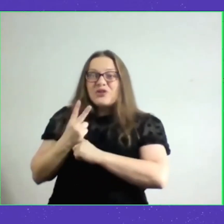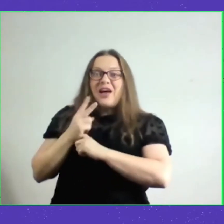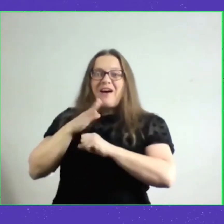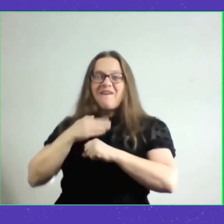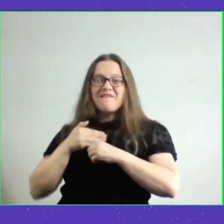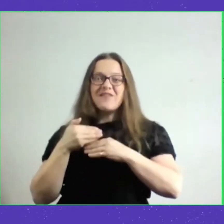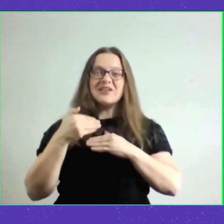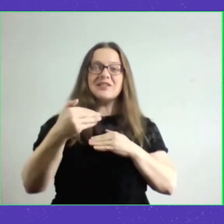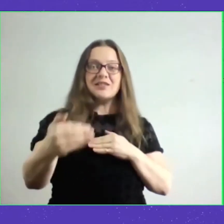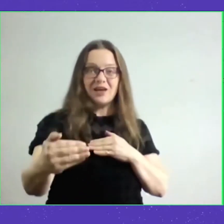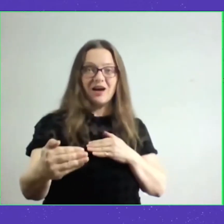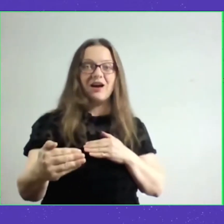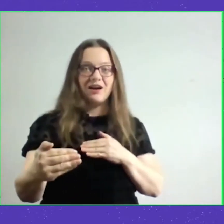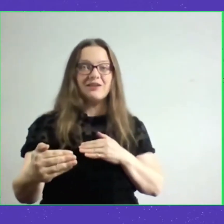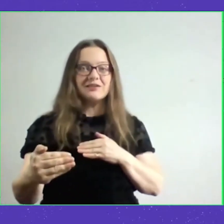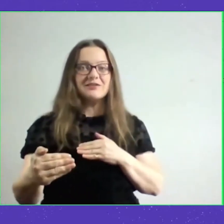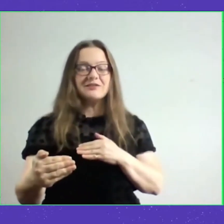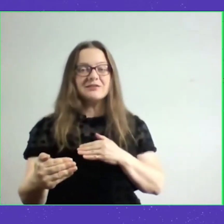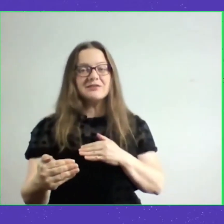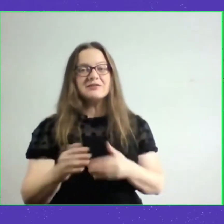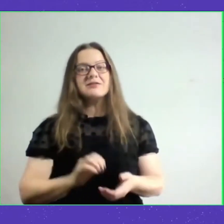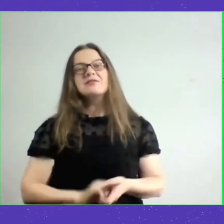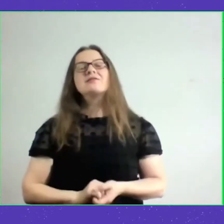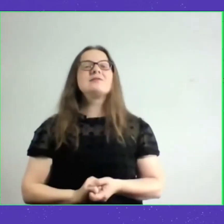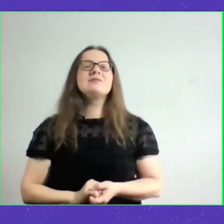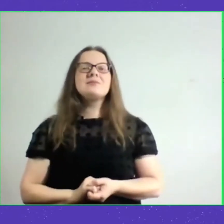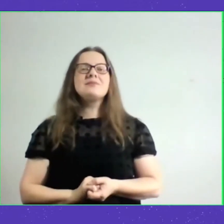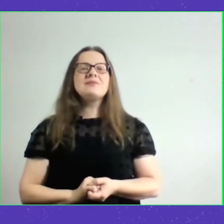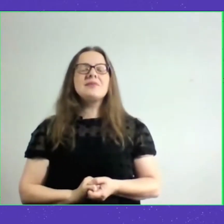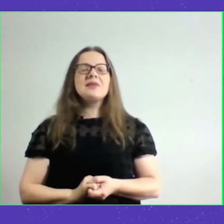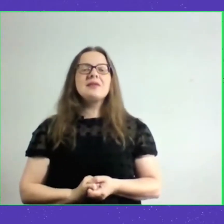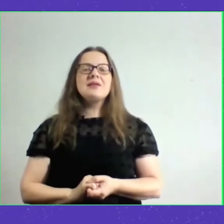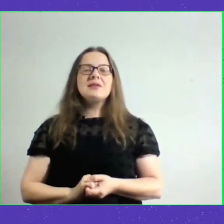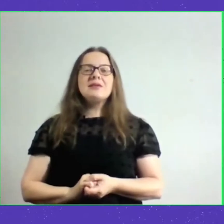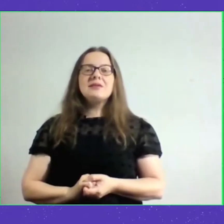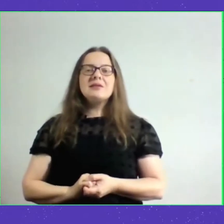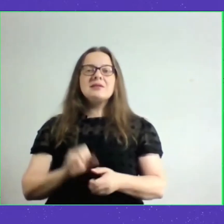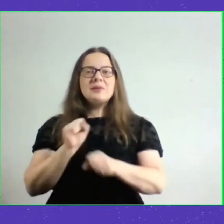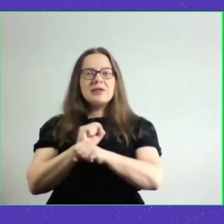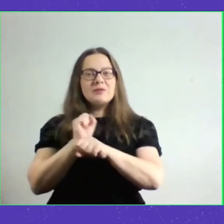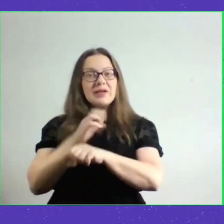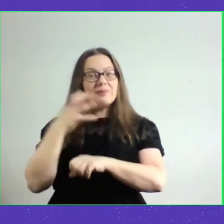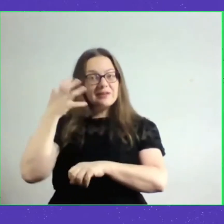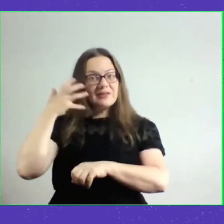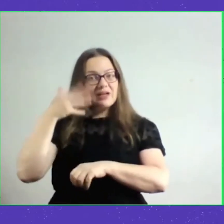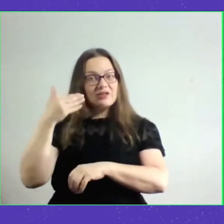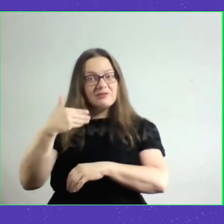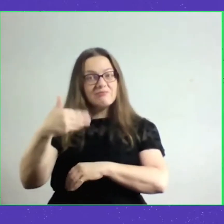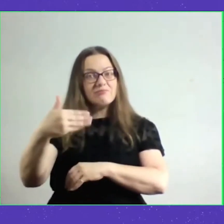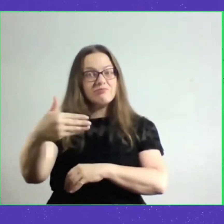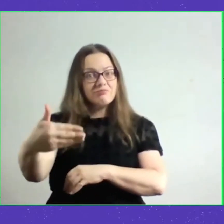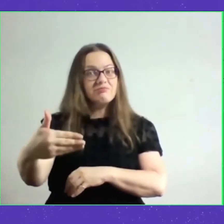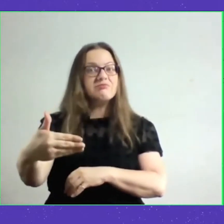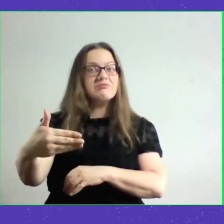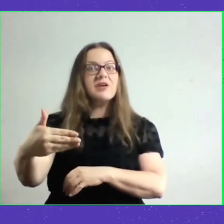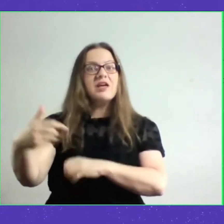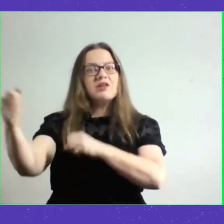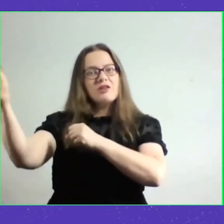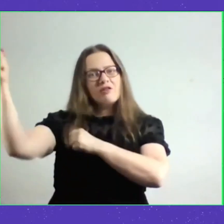Então, nós esperamos que as próximas, palavras, pouco a pouco o Senhor vá nos iluminando